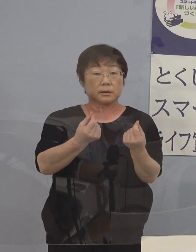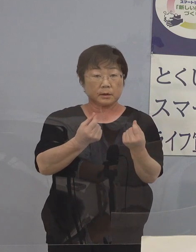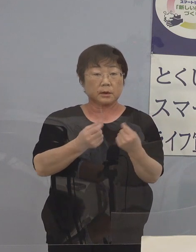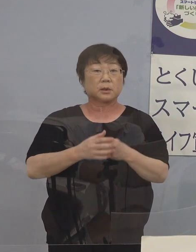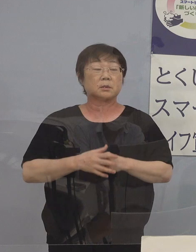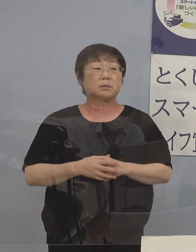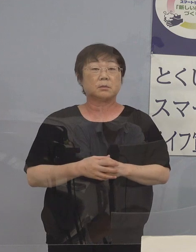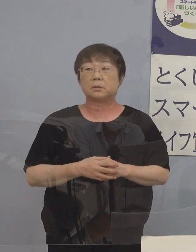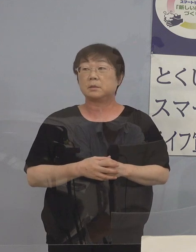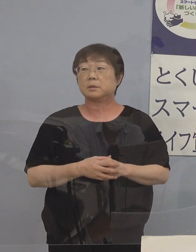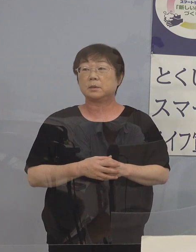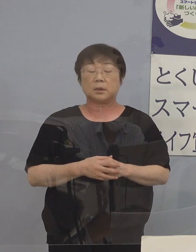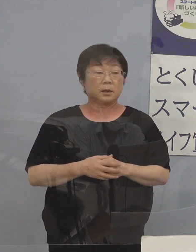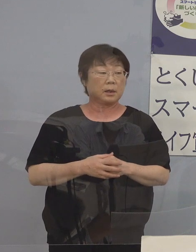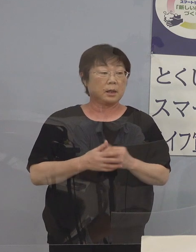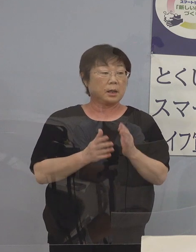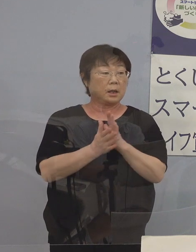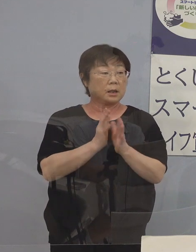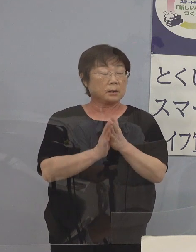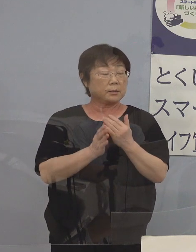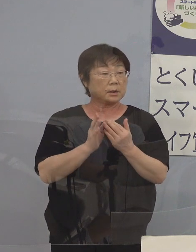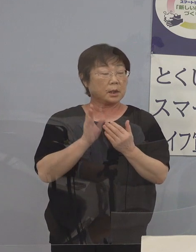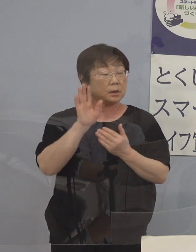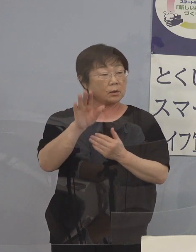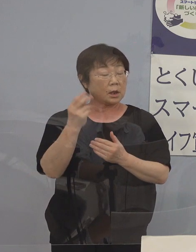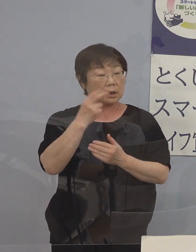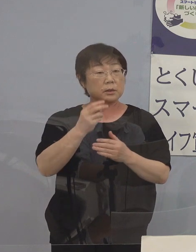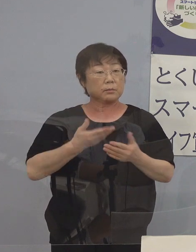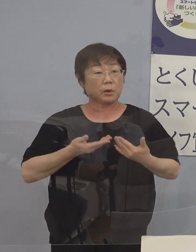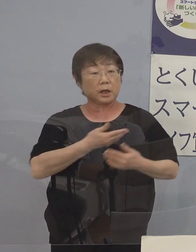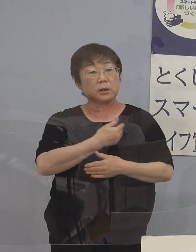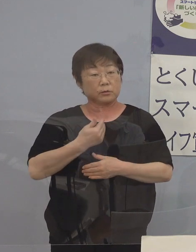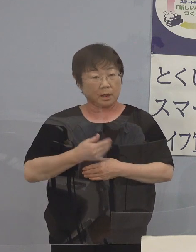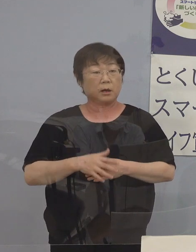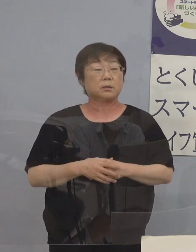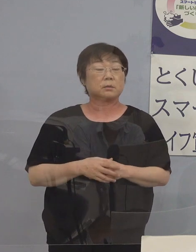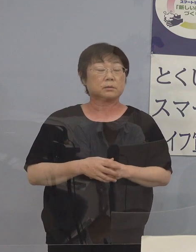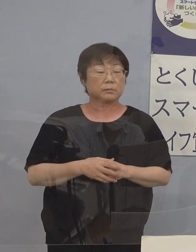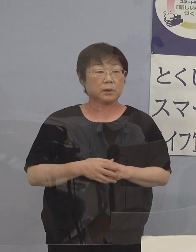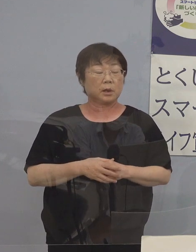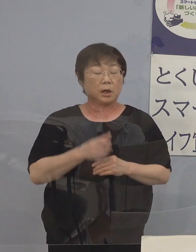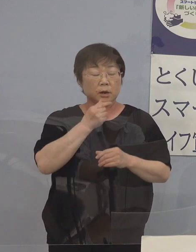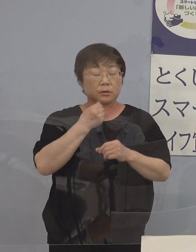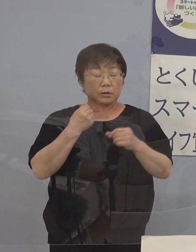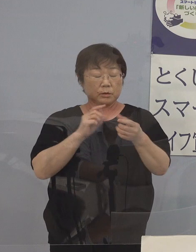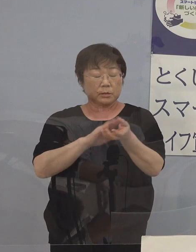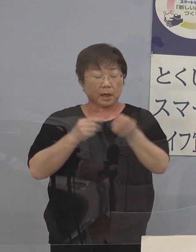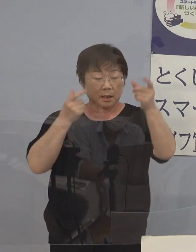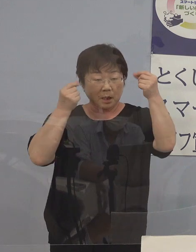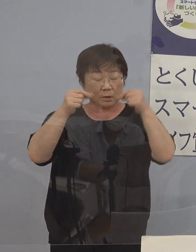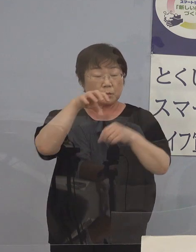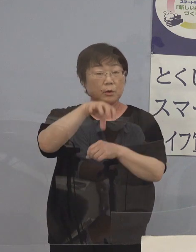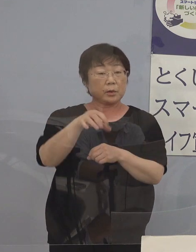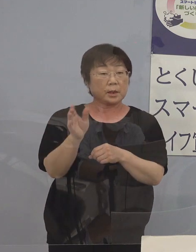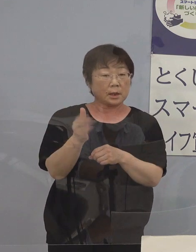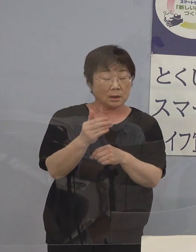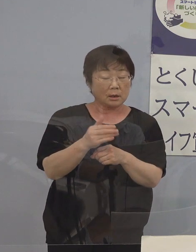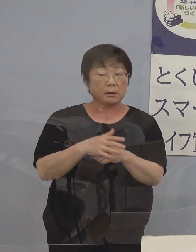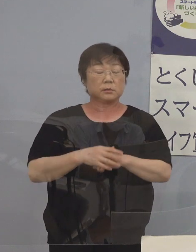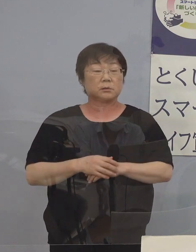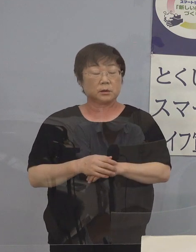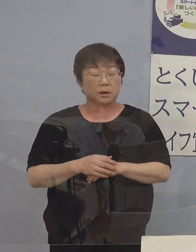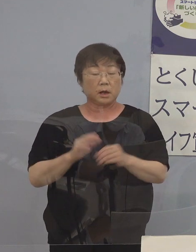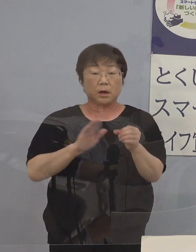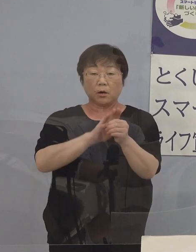質問がありましたが、 後から確認とか、 これは徳島大学病院の方から、もしそういうことであれば、おそら